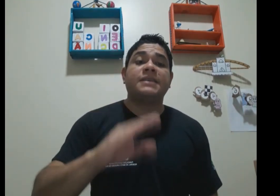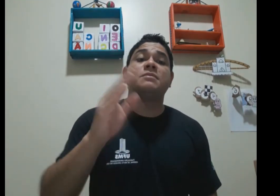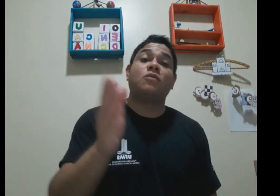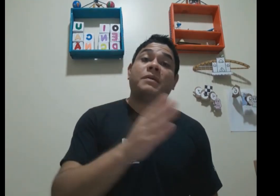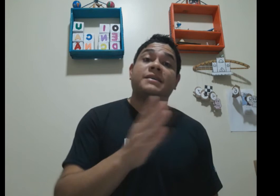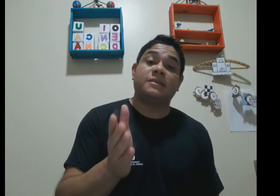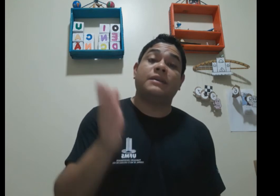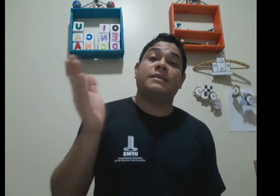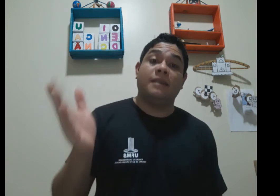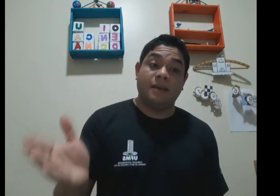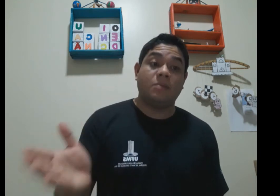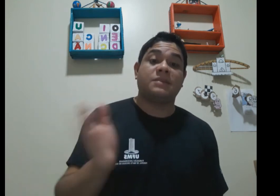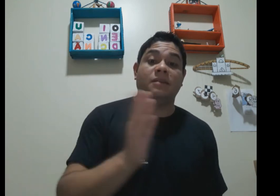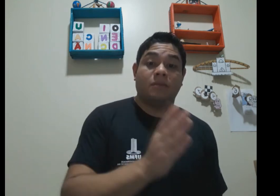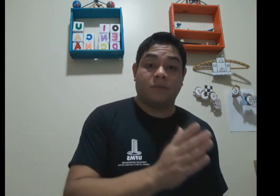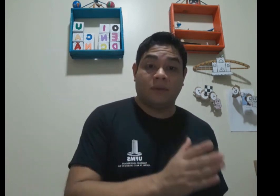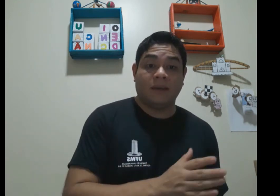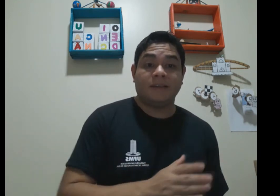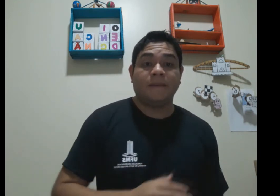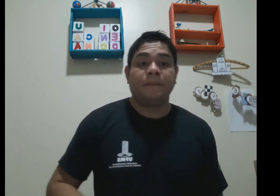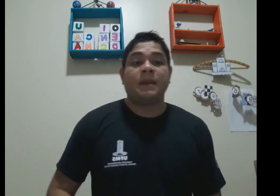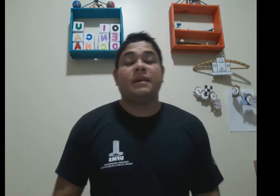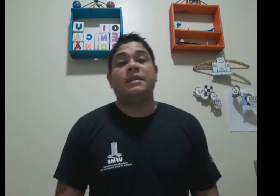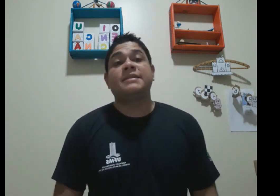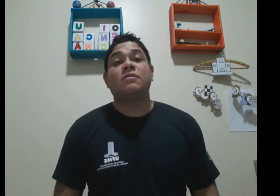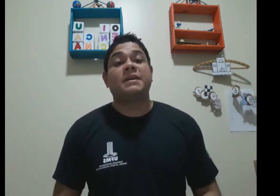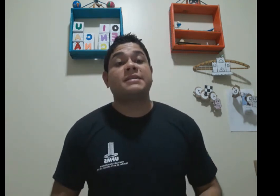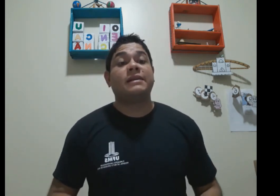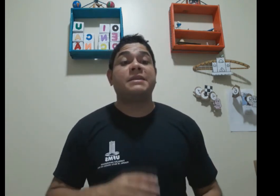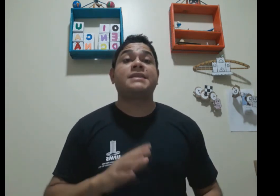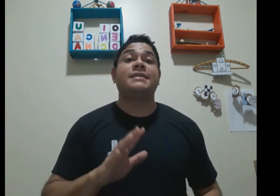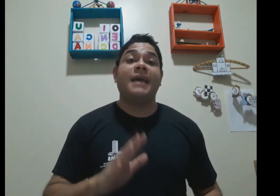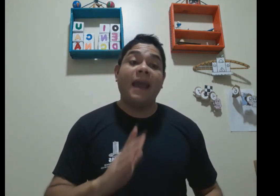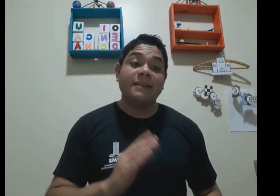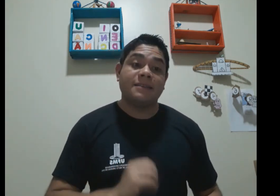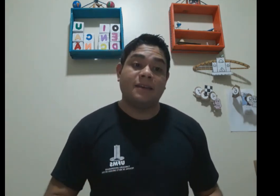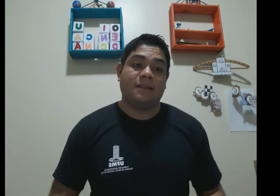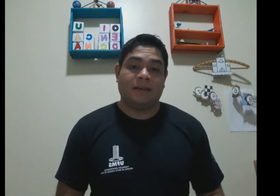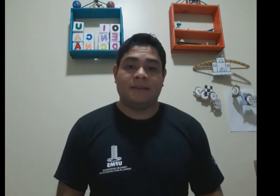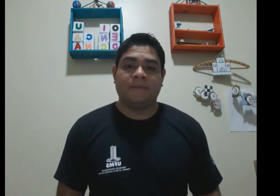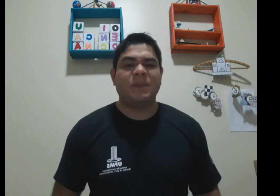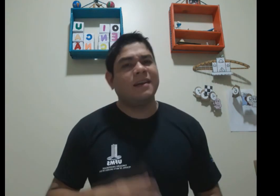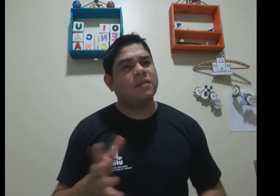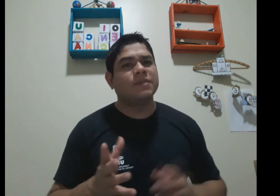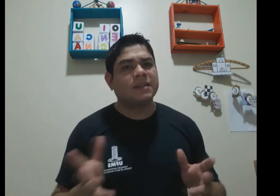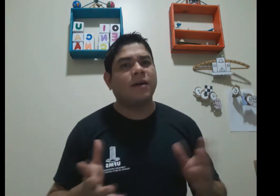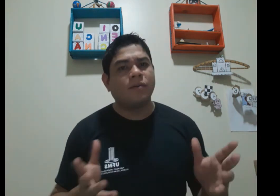uma comparação entre Libras e língua portuguesa, e nessa comparação ela apresenta 10 itens. E aqui eu vou citar